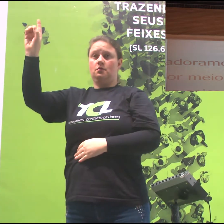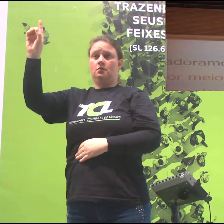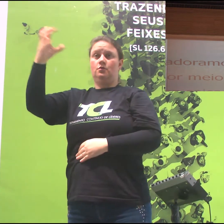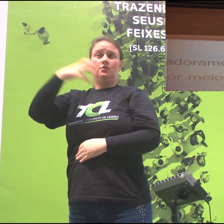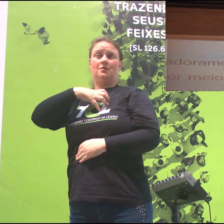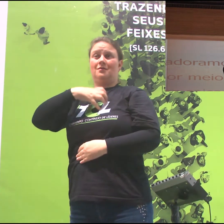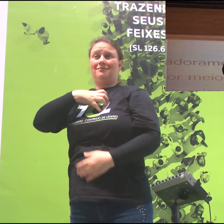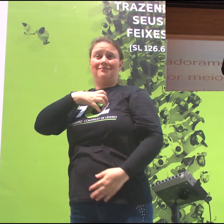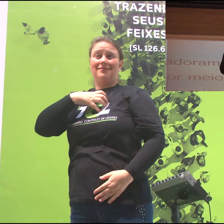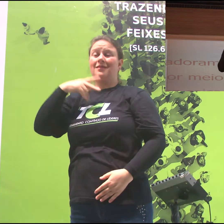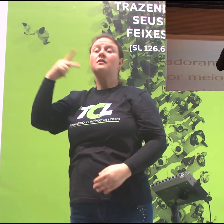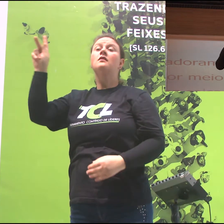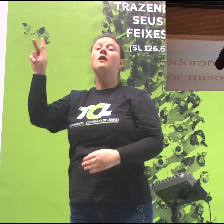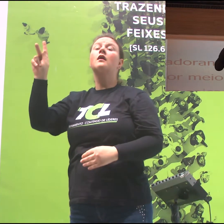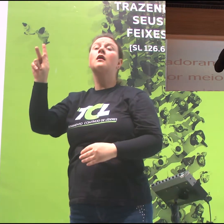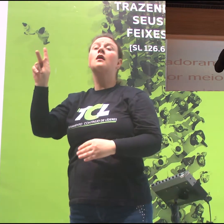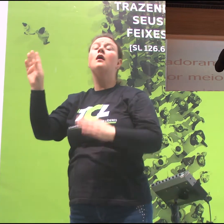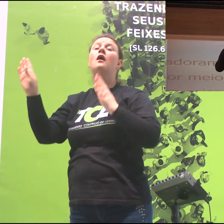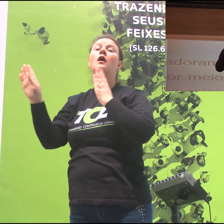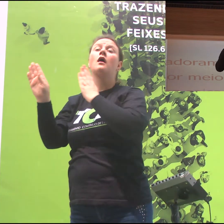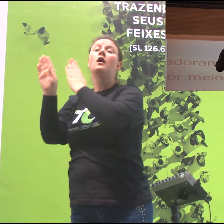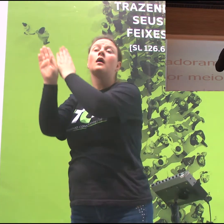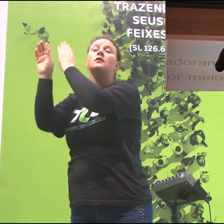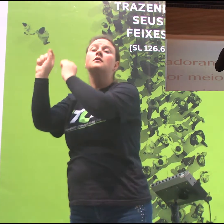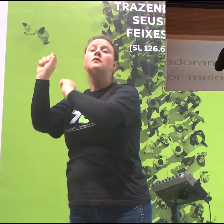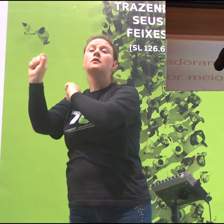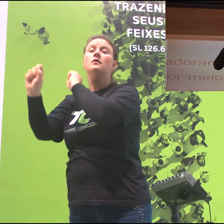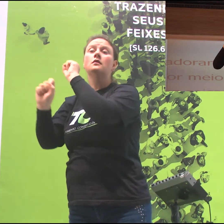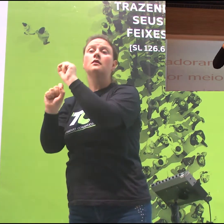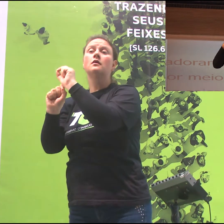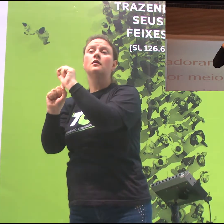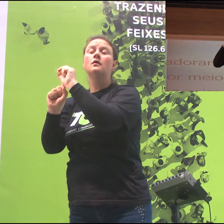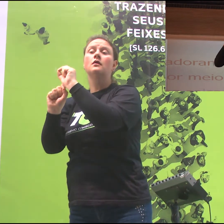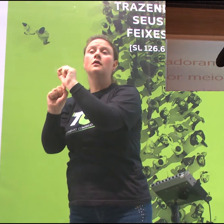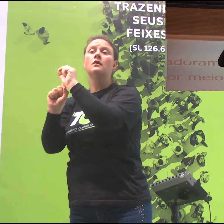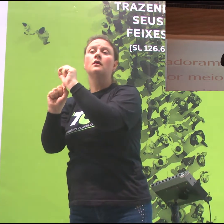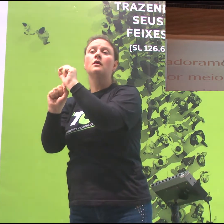Ele estabeleceu por meio do